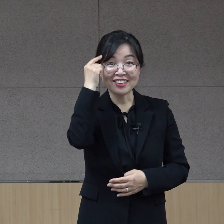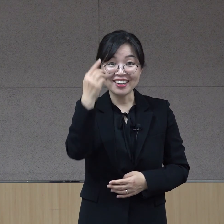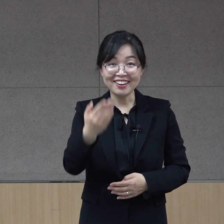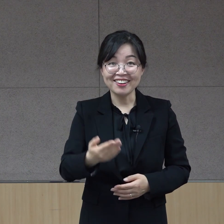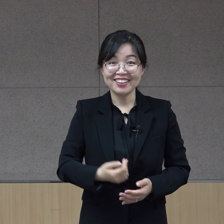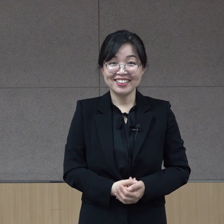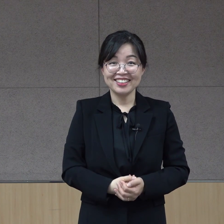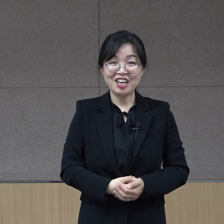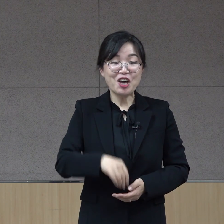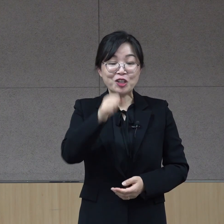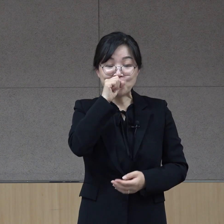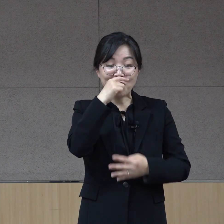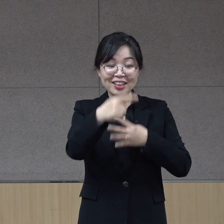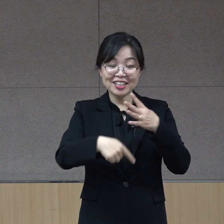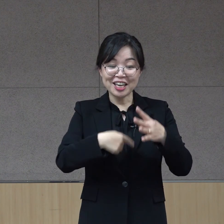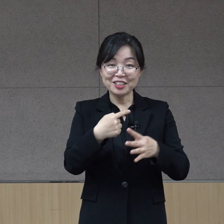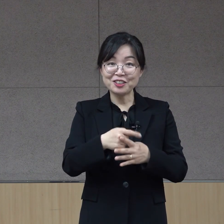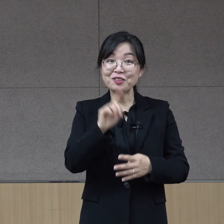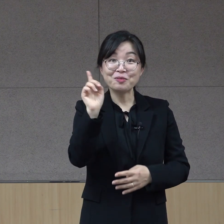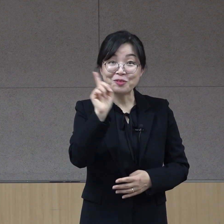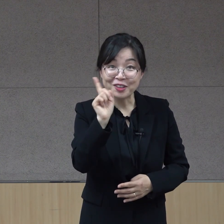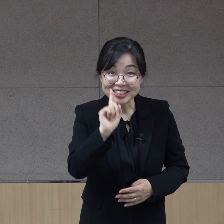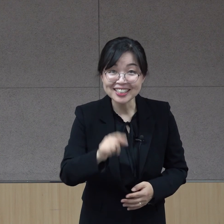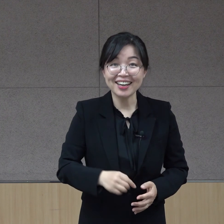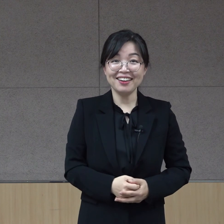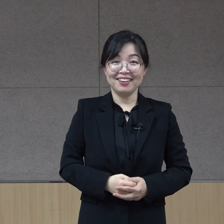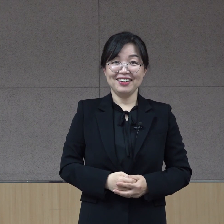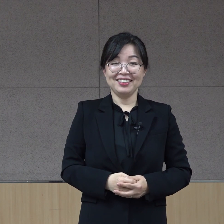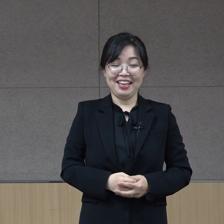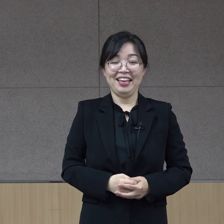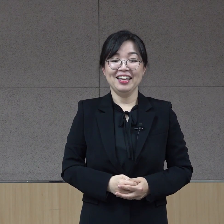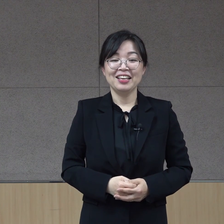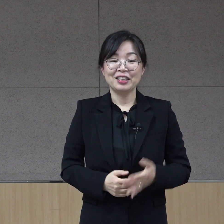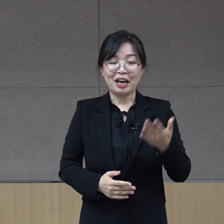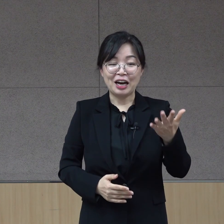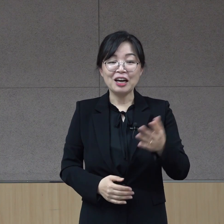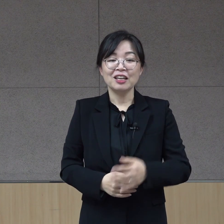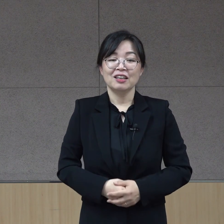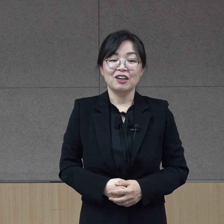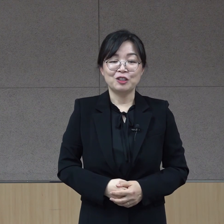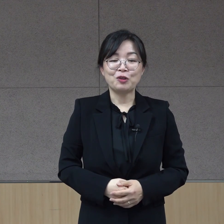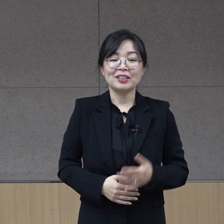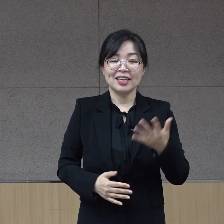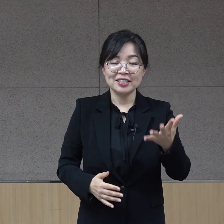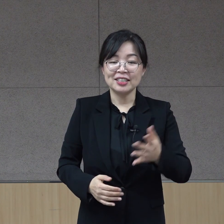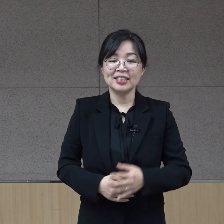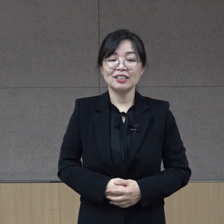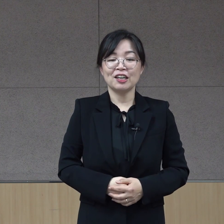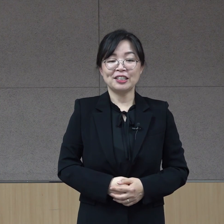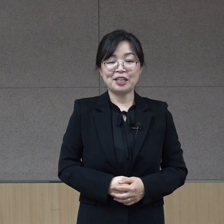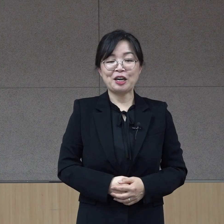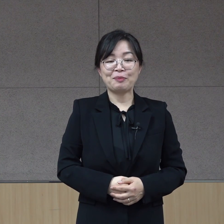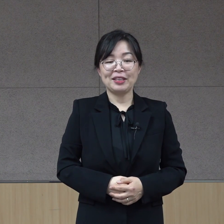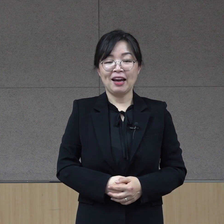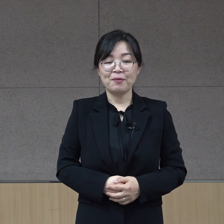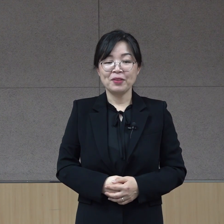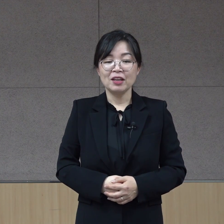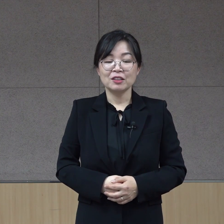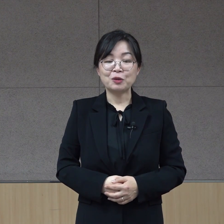좋아하나요? 좋아하는 계절은 무엇인가요? 네, 다 좋아하는 계절이 있을 거라 생각합니다.